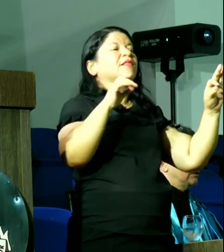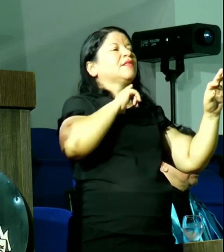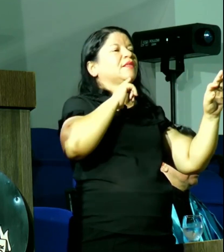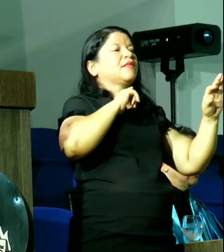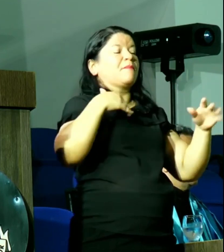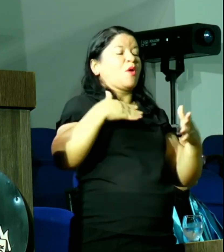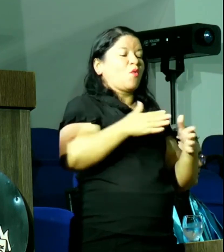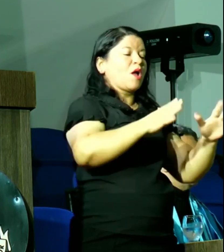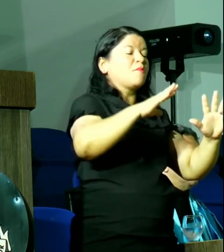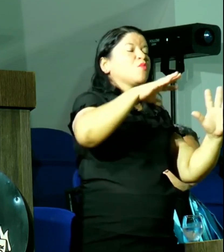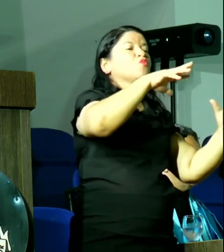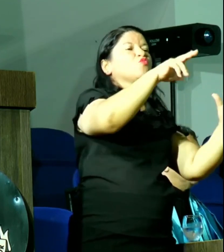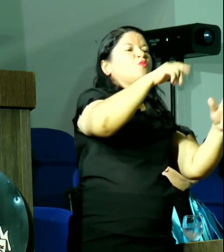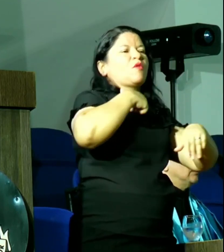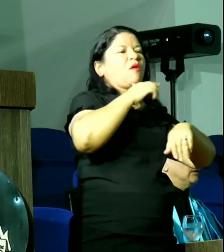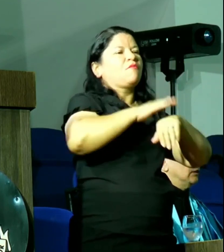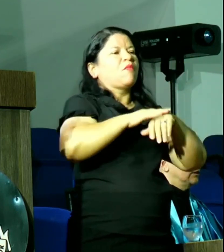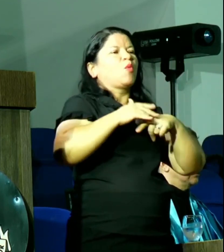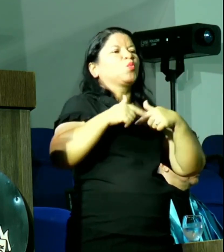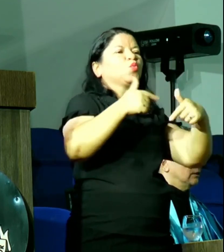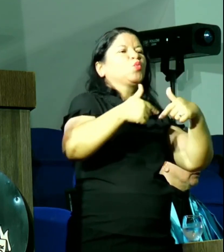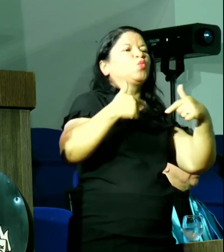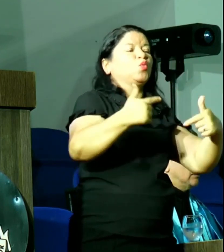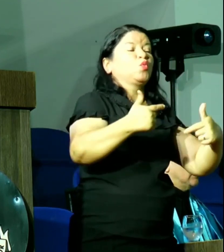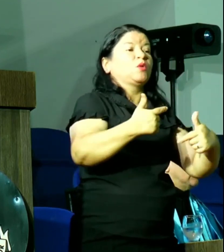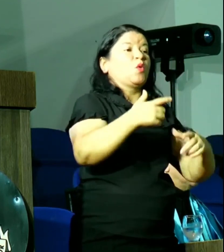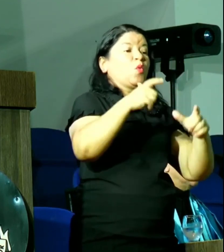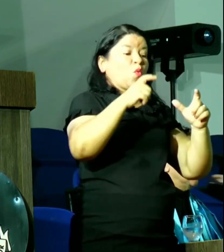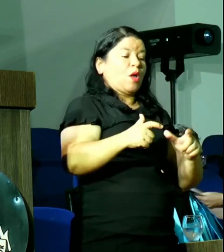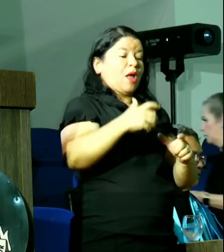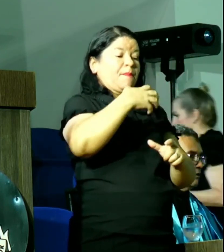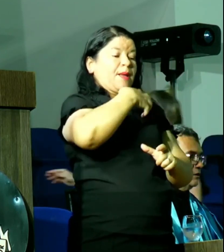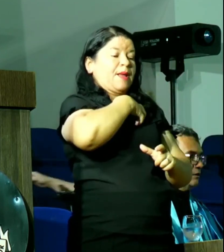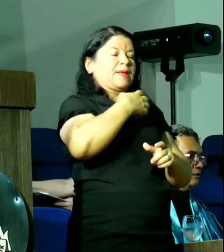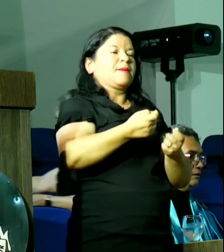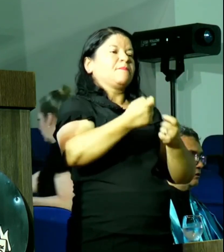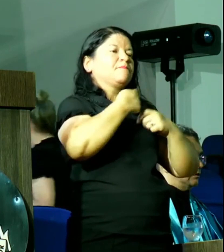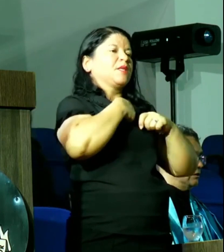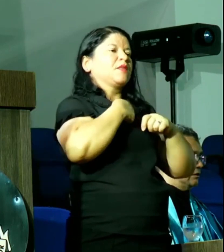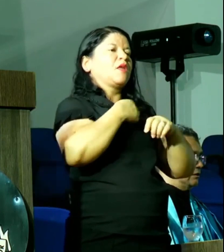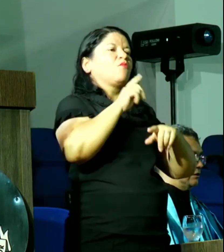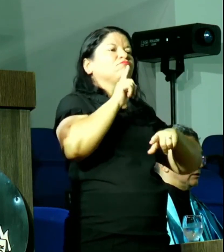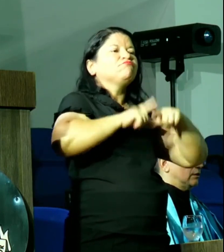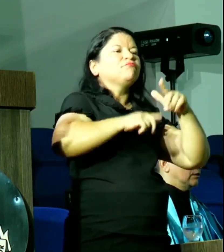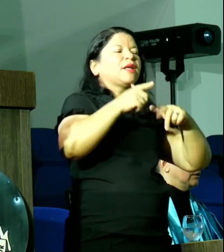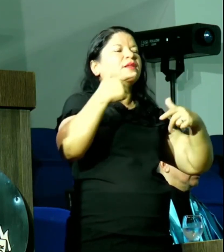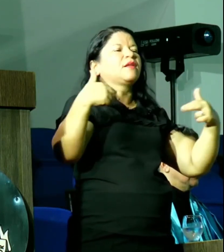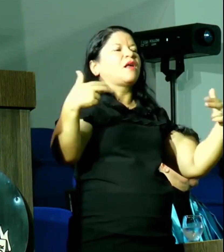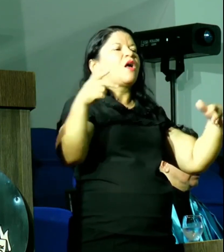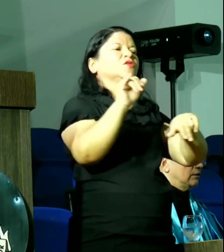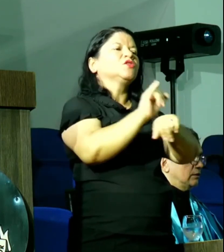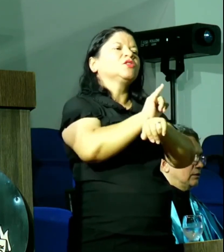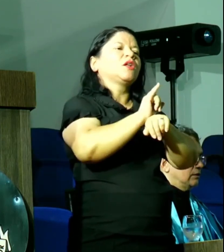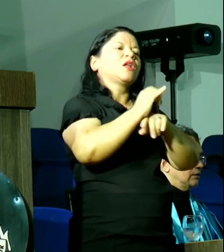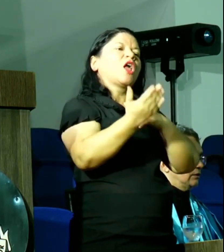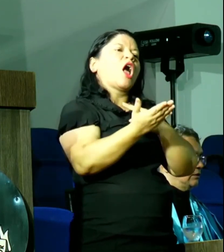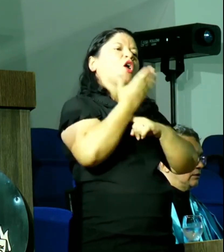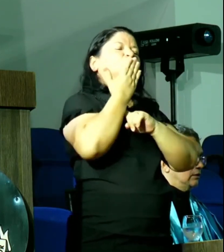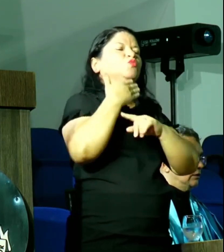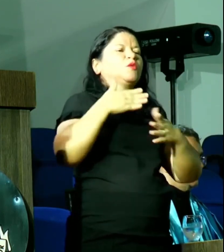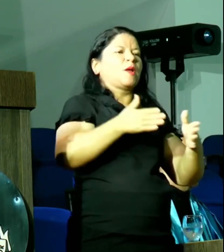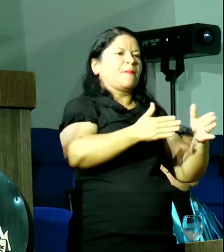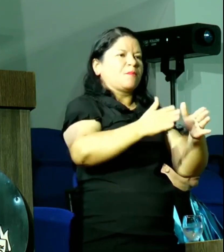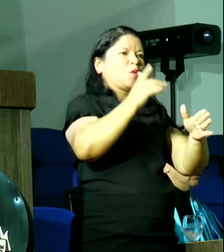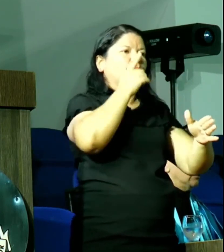A Bahia já me deu, graças a Deus, régua e compasso. Gostaria de dizer que a UFC